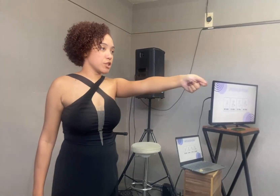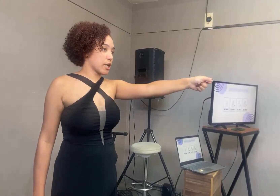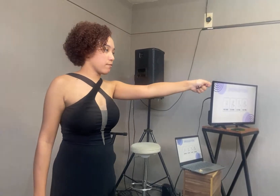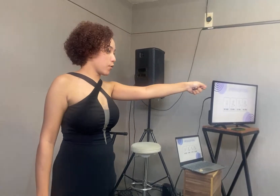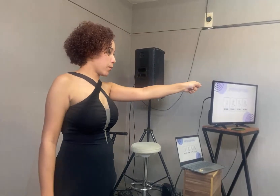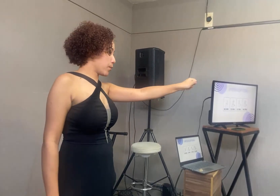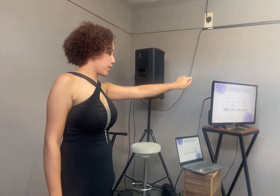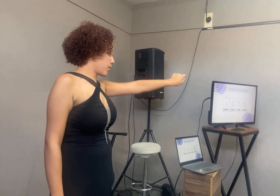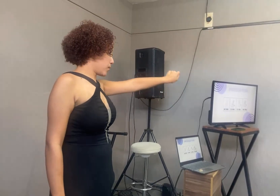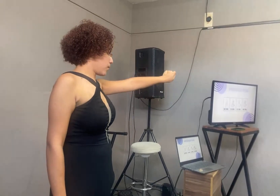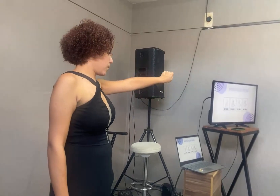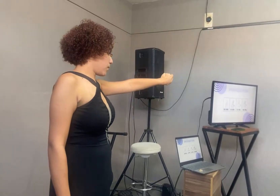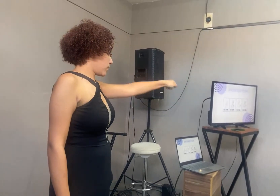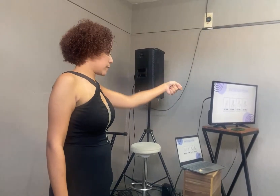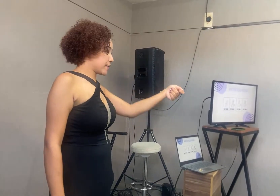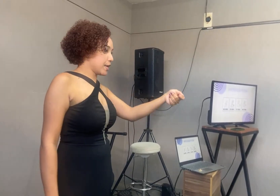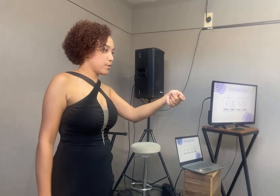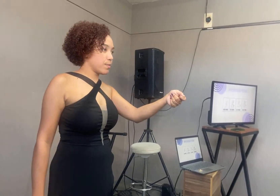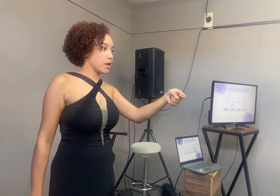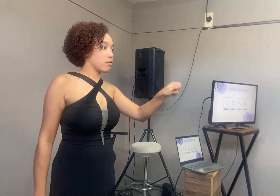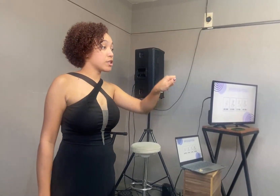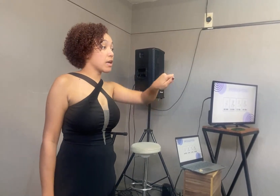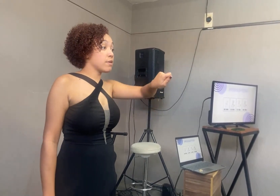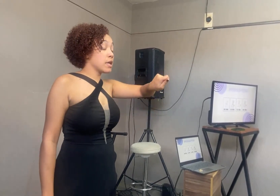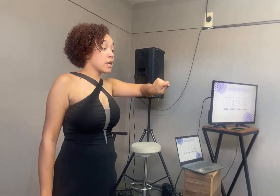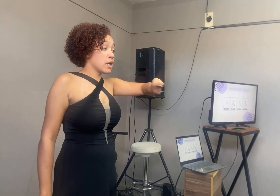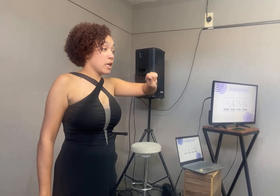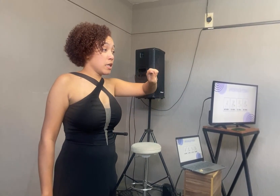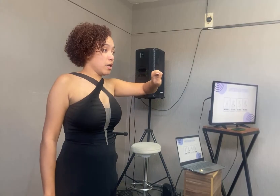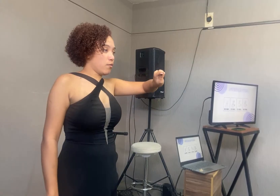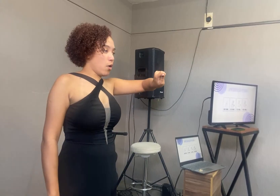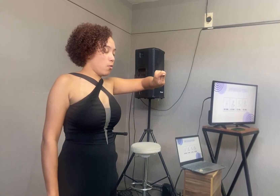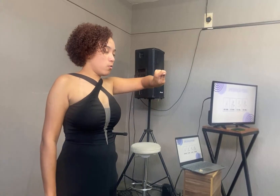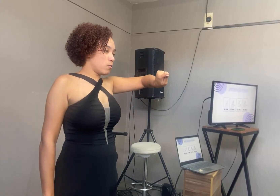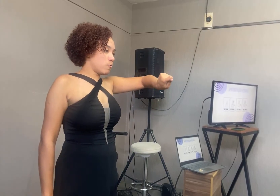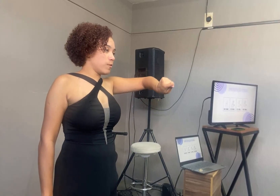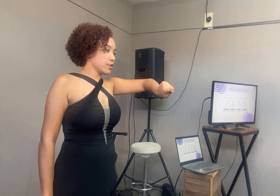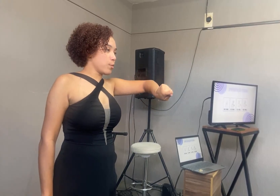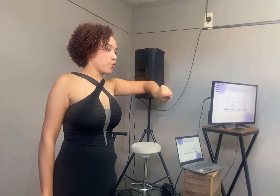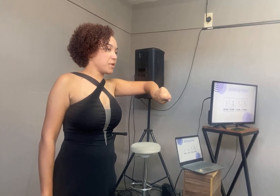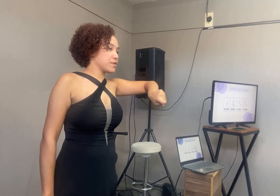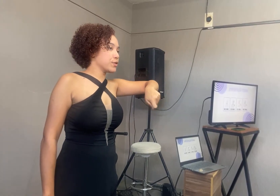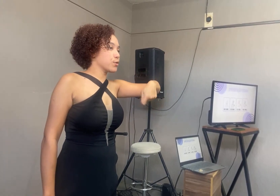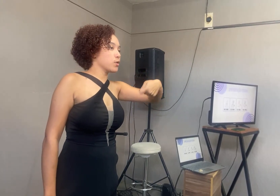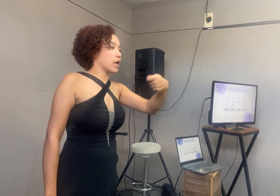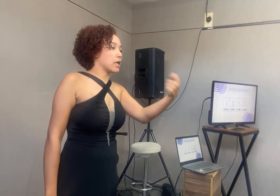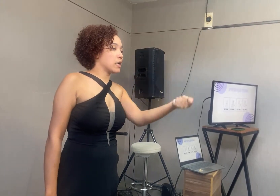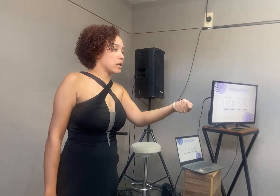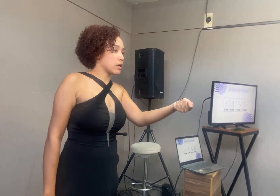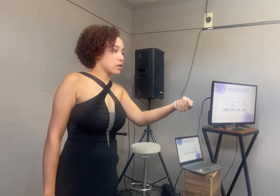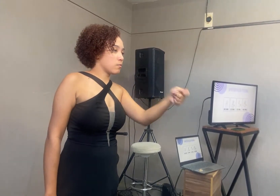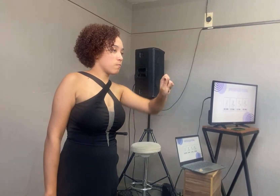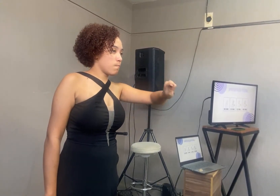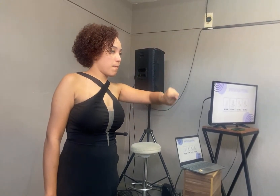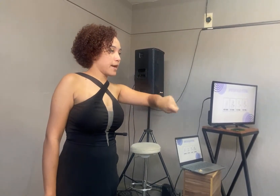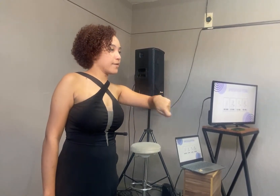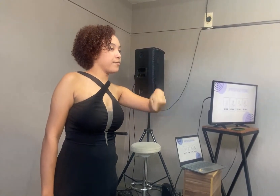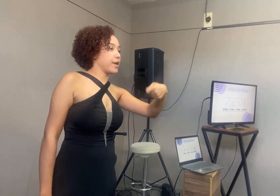chave. Certo? Pegando uma chave. E eu vou fazer um movimento circular. Para